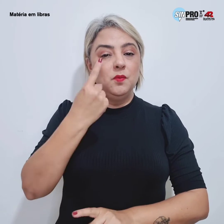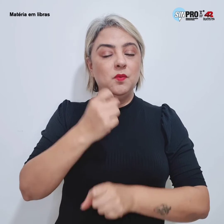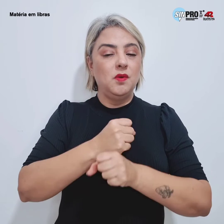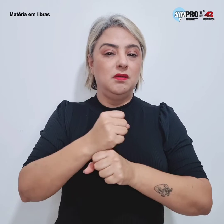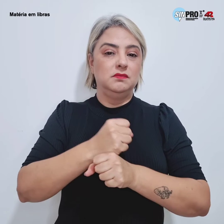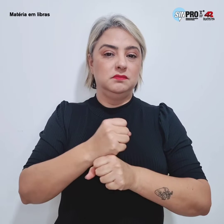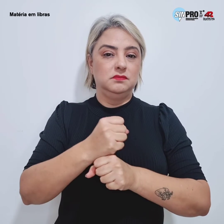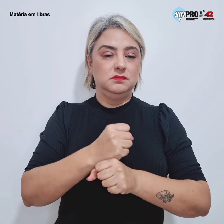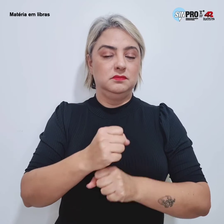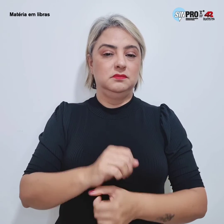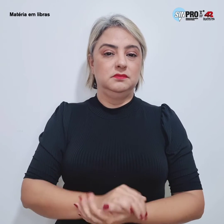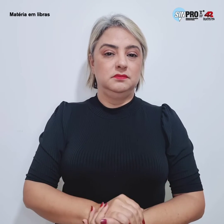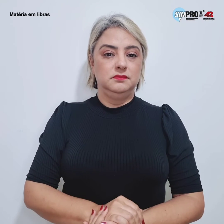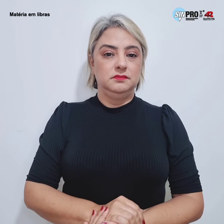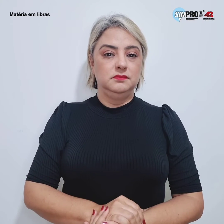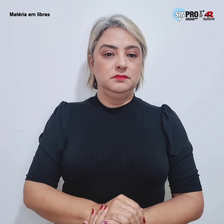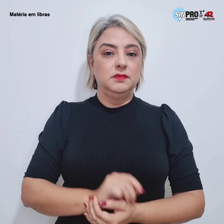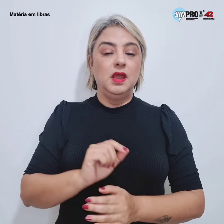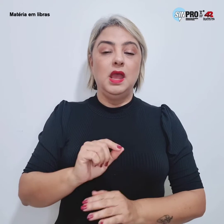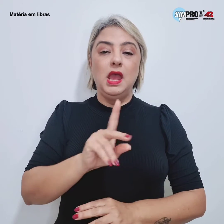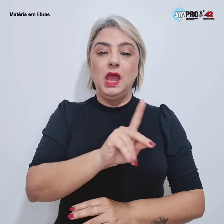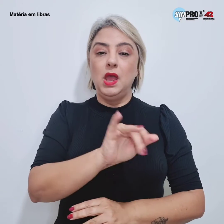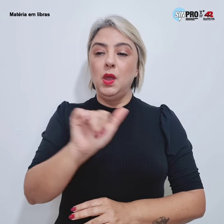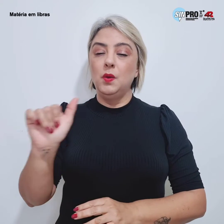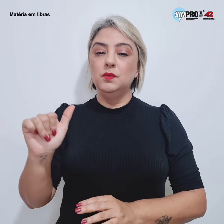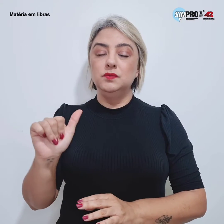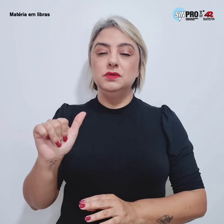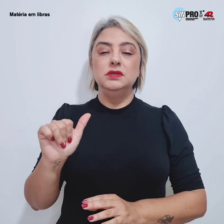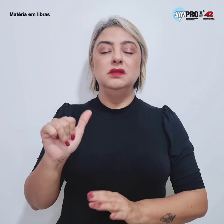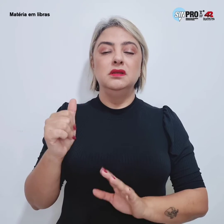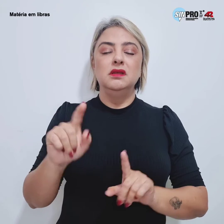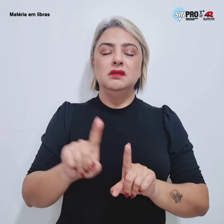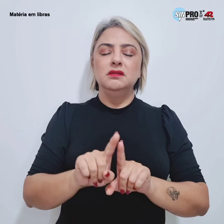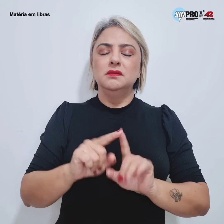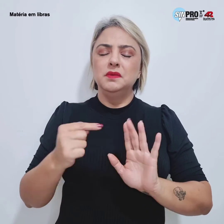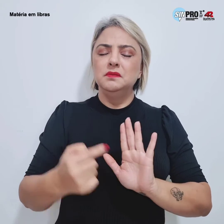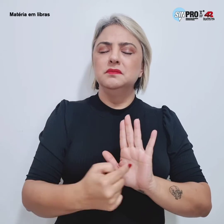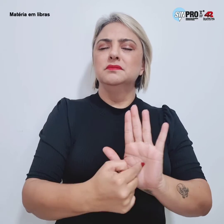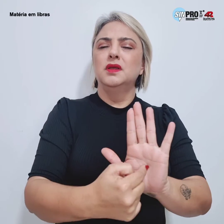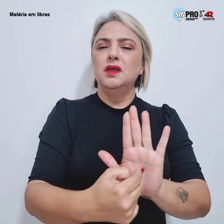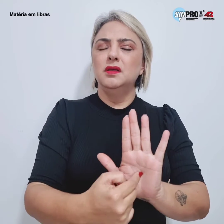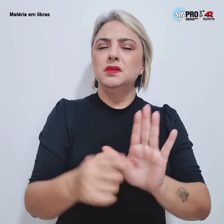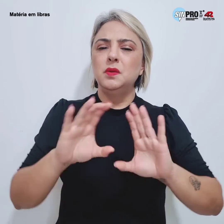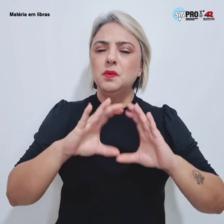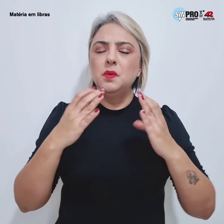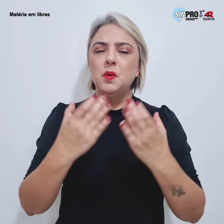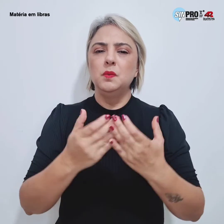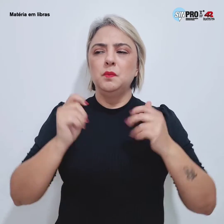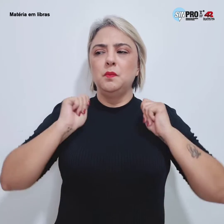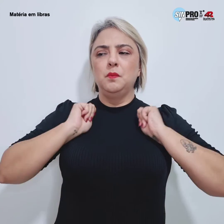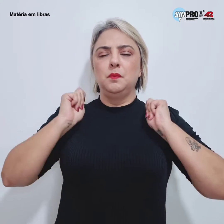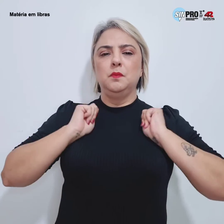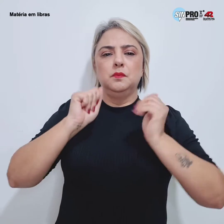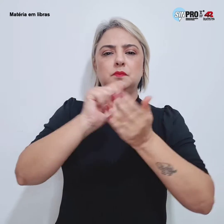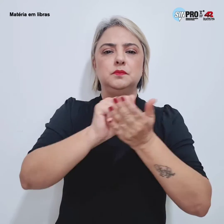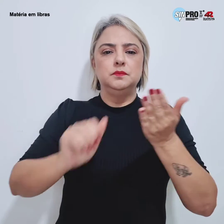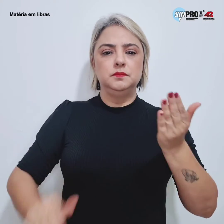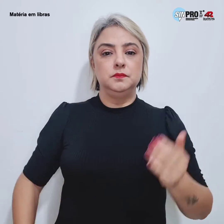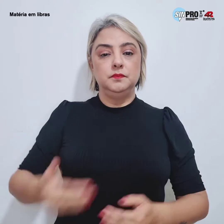em pouco mais de um ano. É uma data que assinala também o conjunto de omissões e